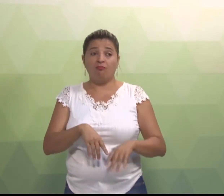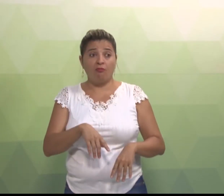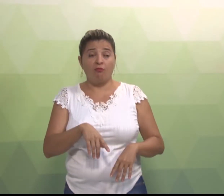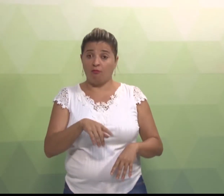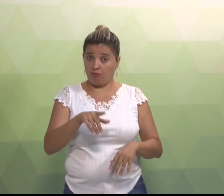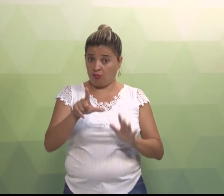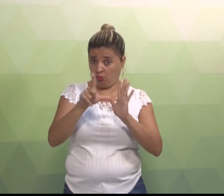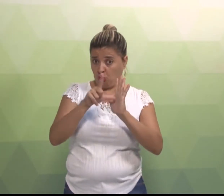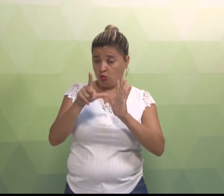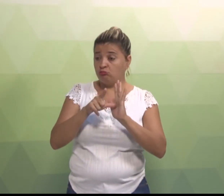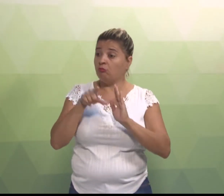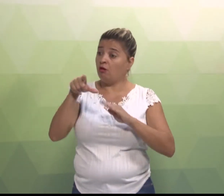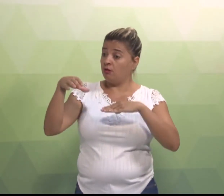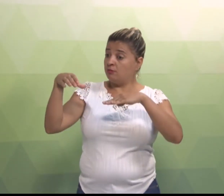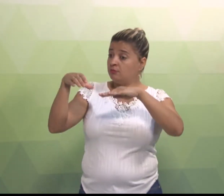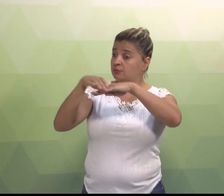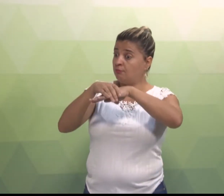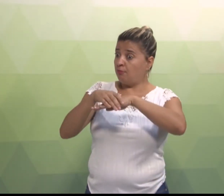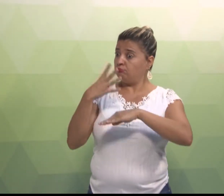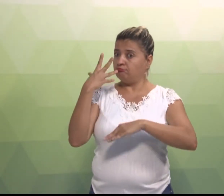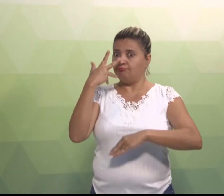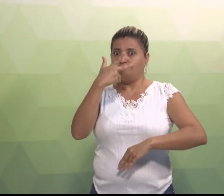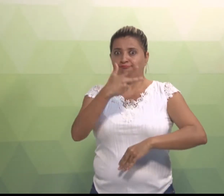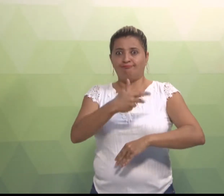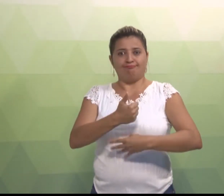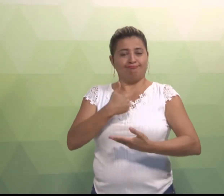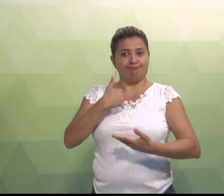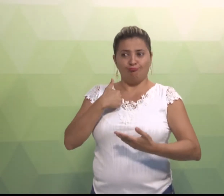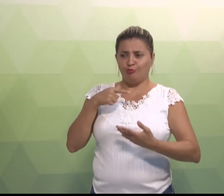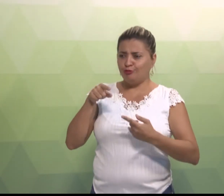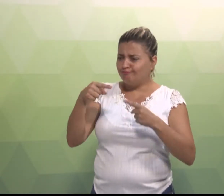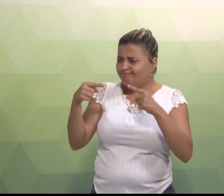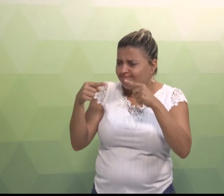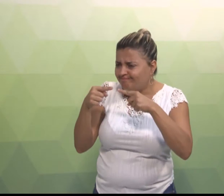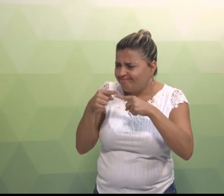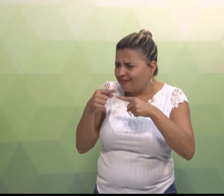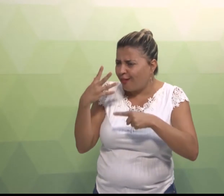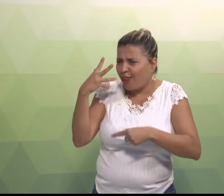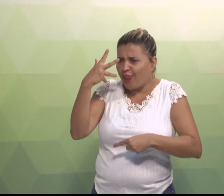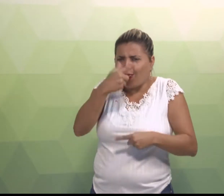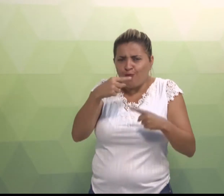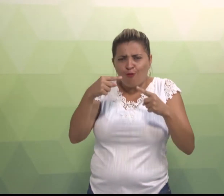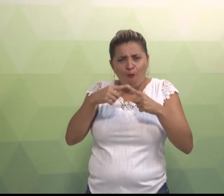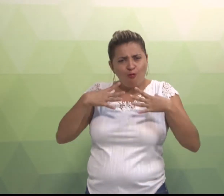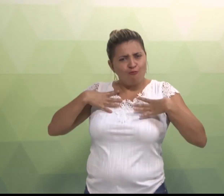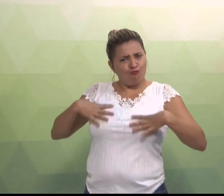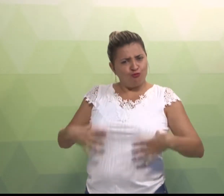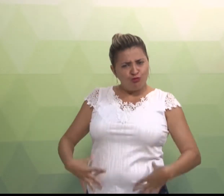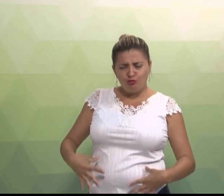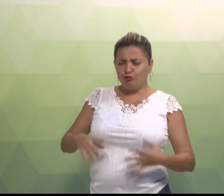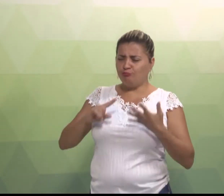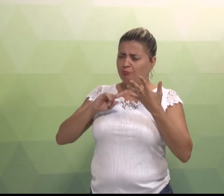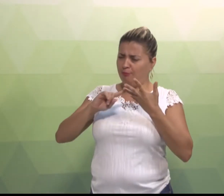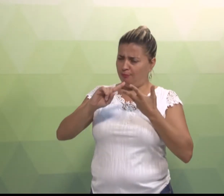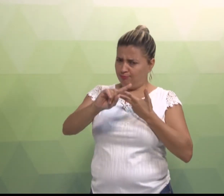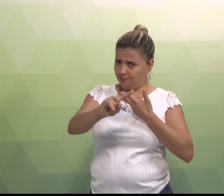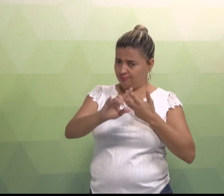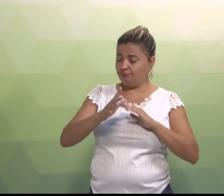uma loja. E aí eu experimentei um sapato muito bonito. E eu me identifiquei com ele, combina com o meu vestido e